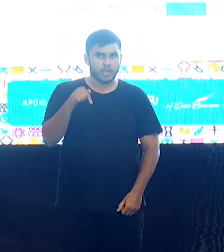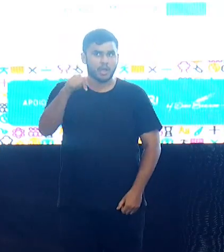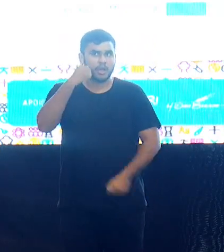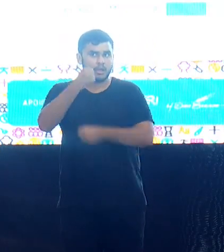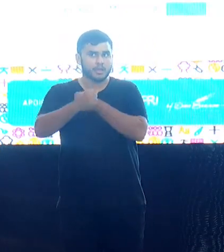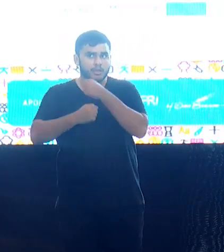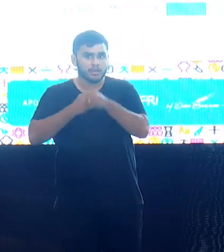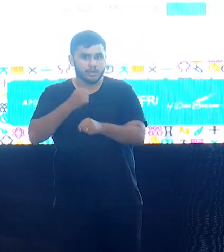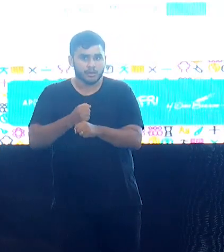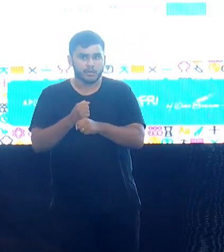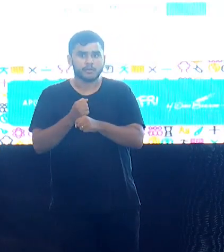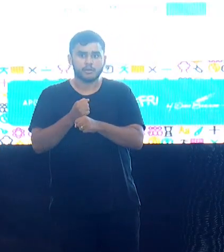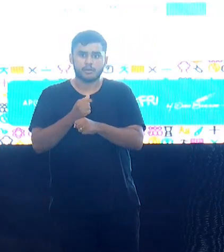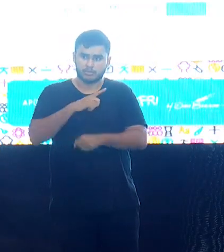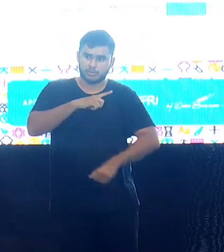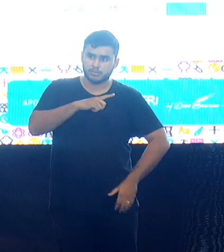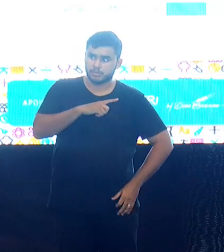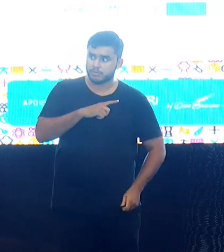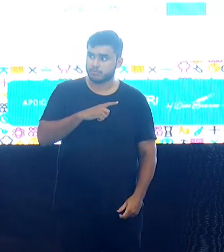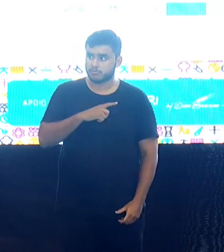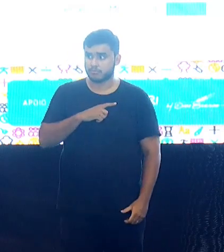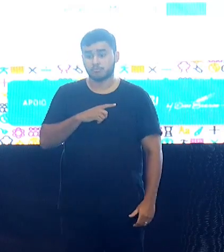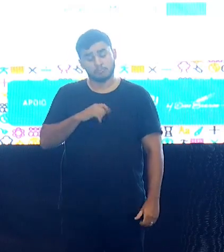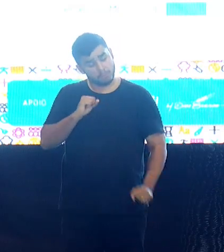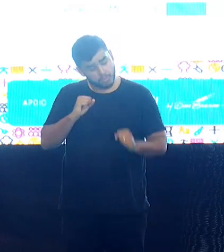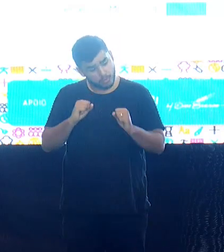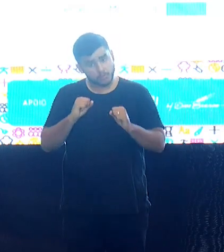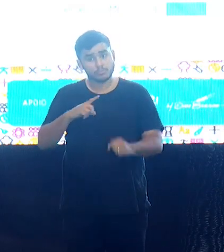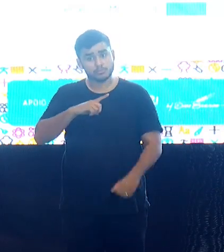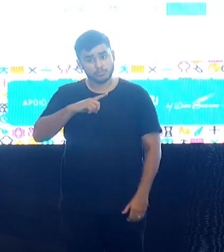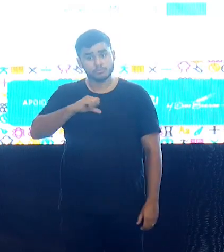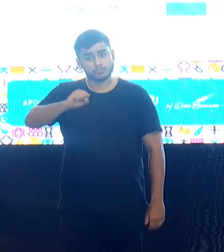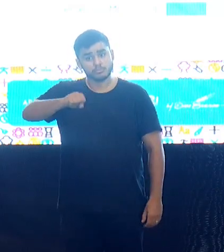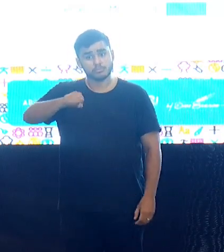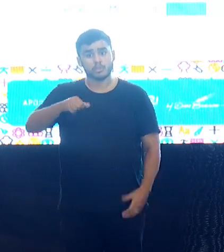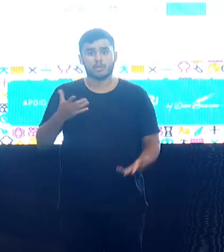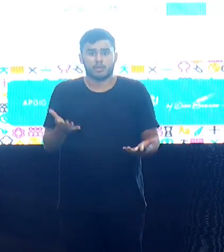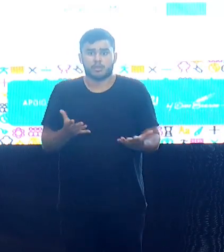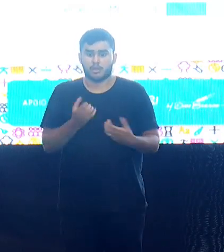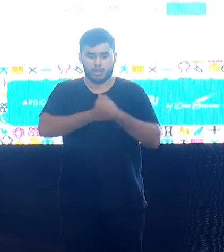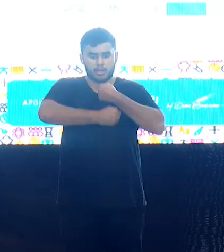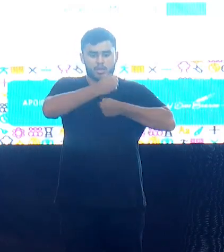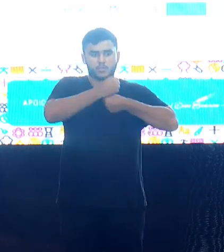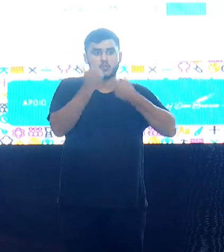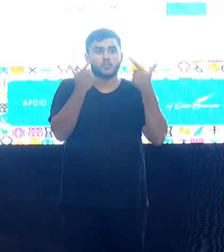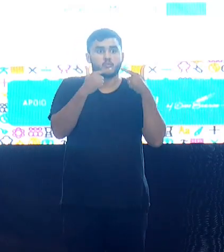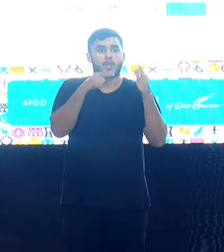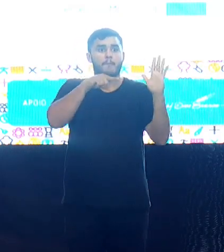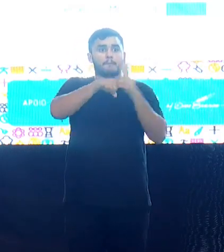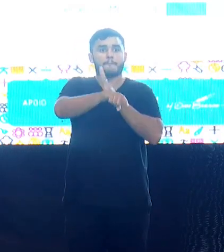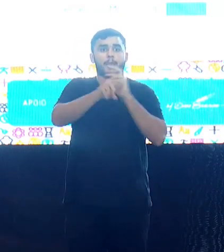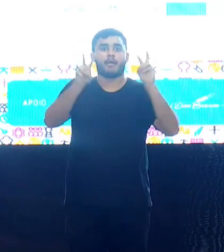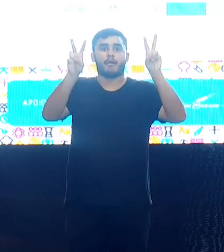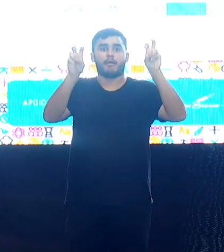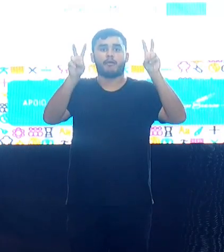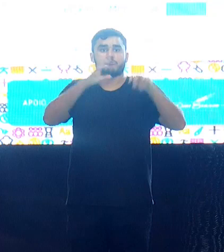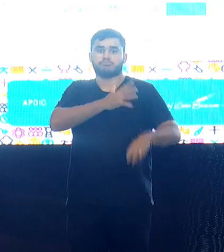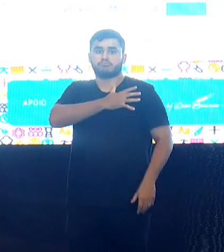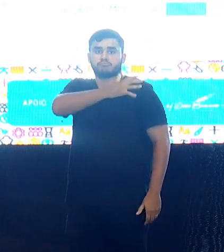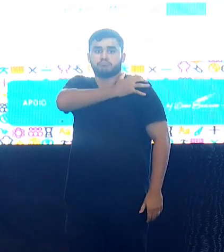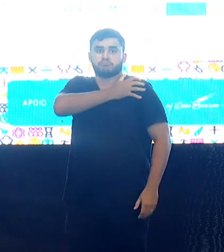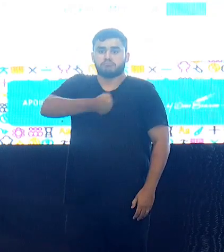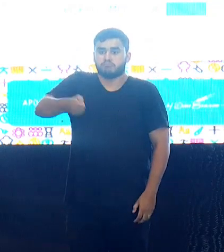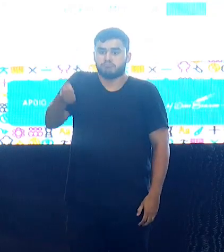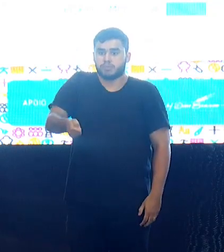não arruma um crush, tu nunca mais vai para uma festa? Então não é porque no Enem não caiu esses assuntos que em outros